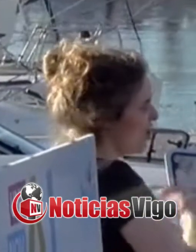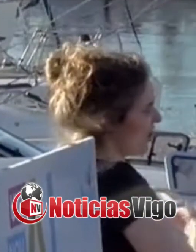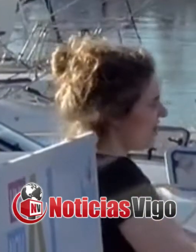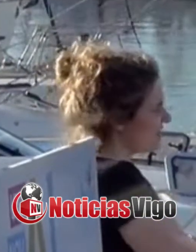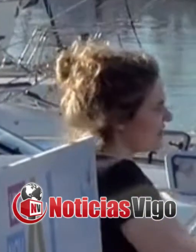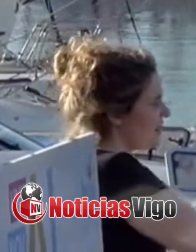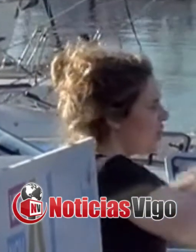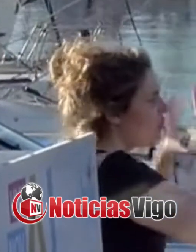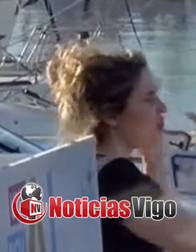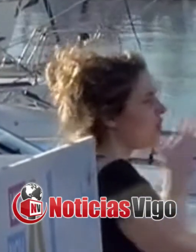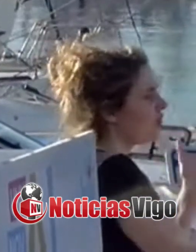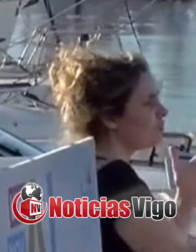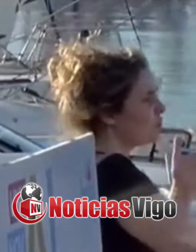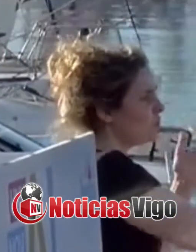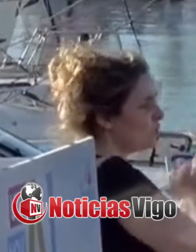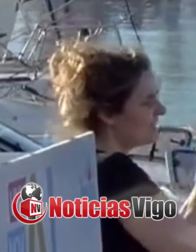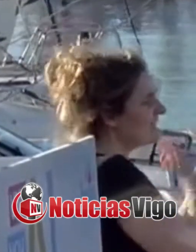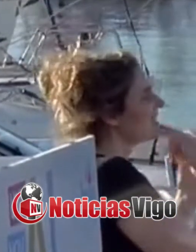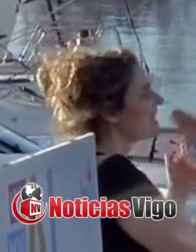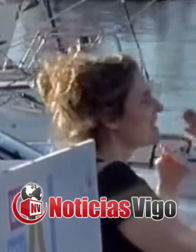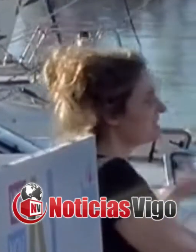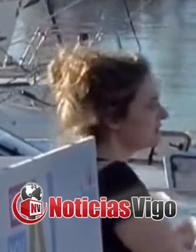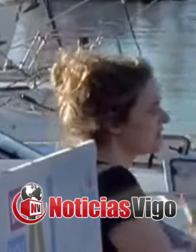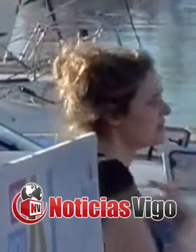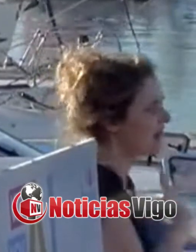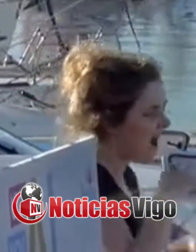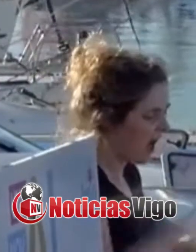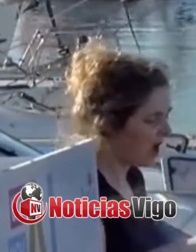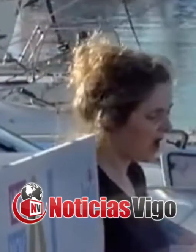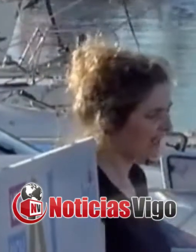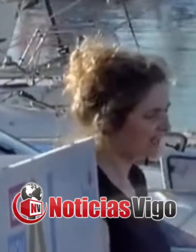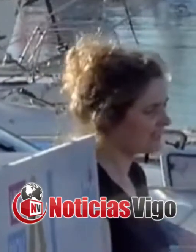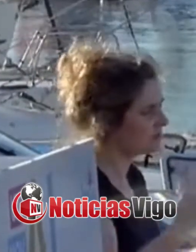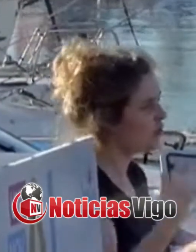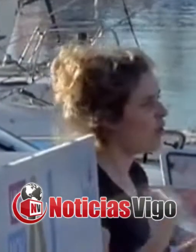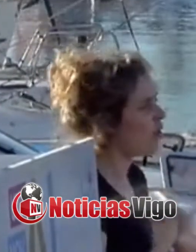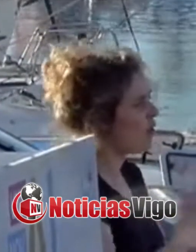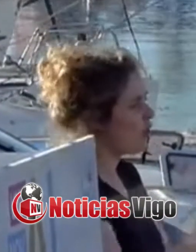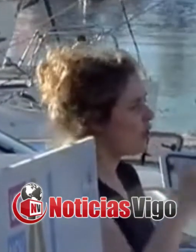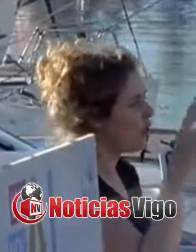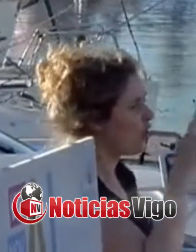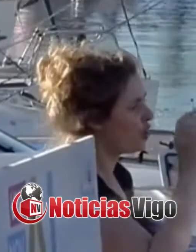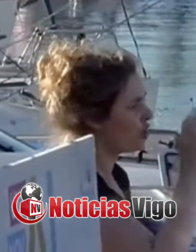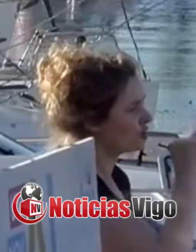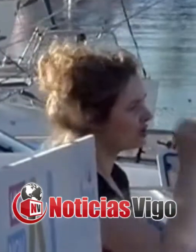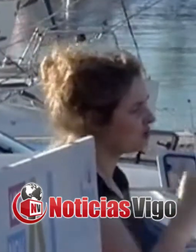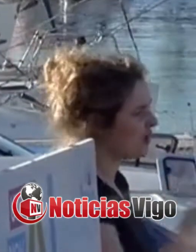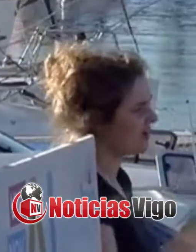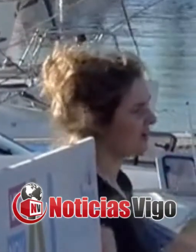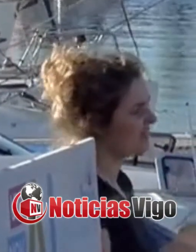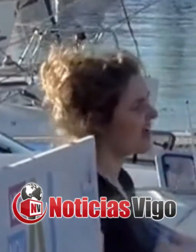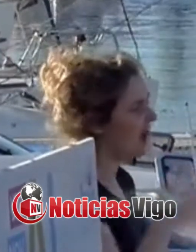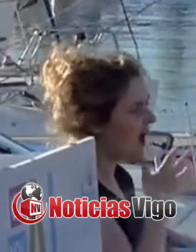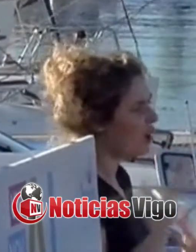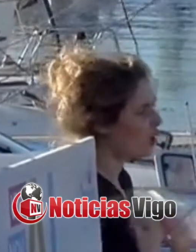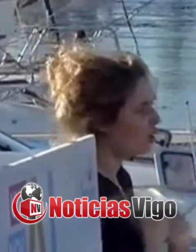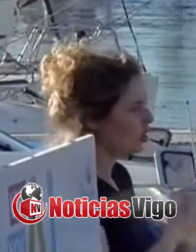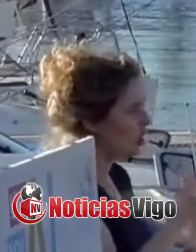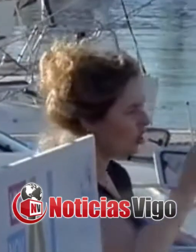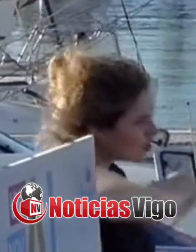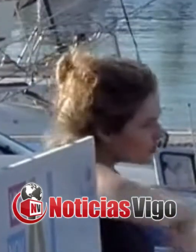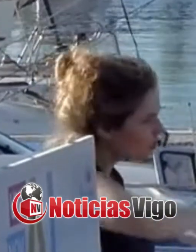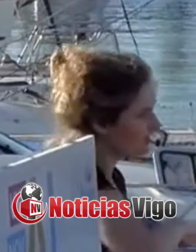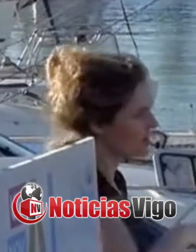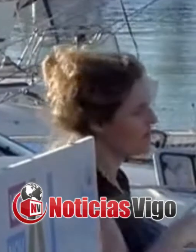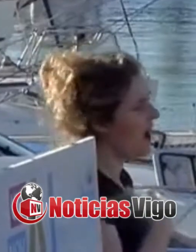do mundo e da historia, pero está aquí con nós. Rosario Hernández Diéguez está aquí con nós